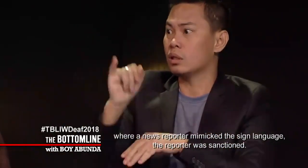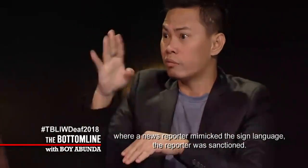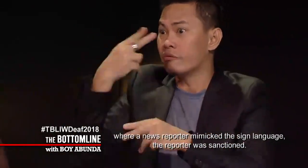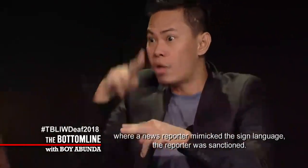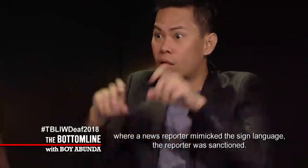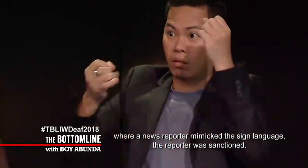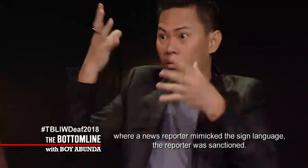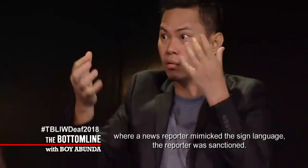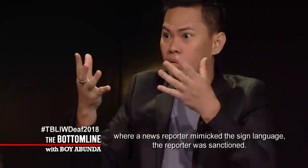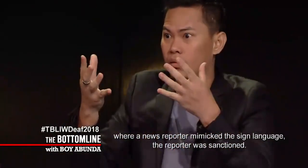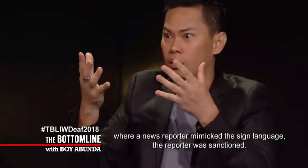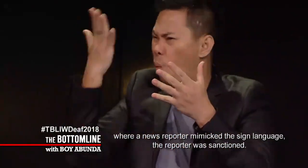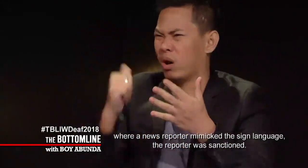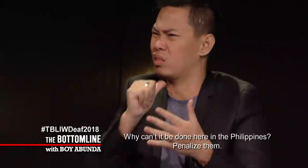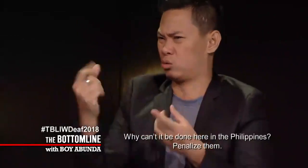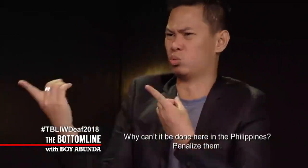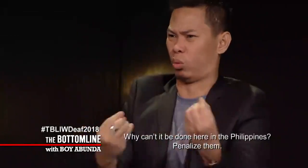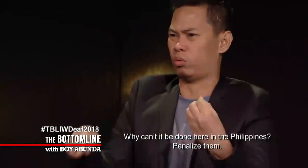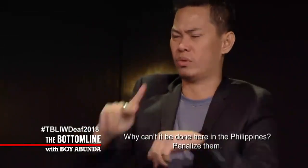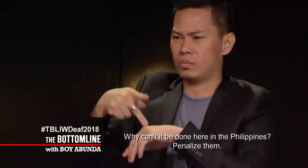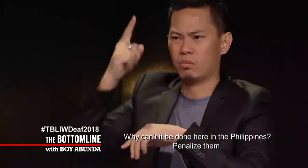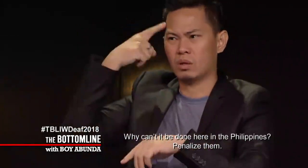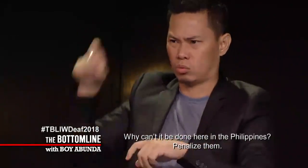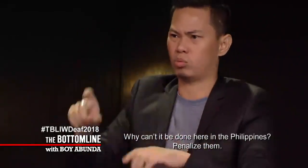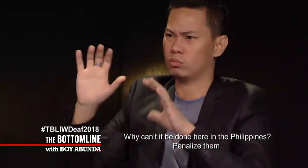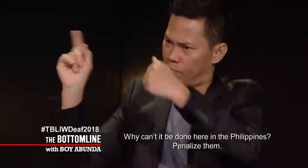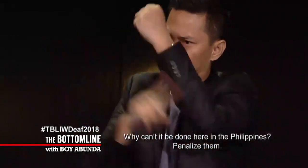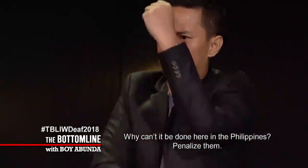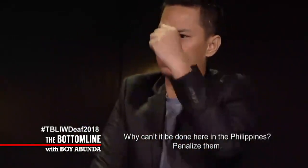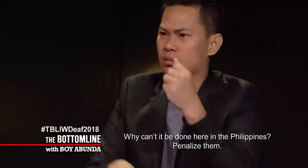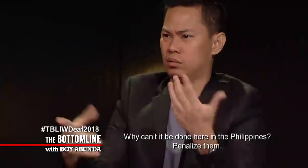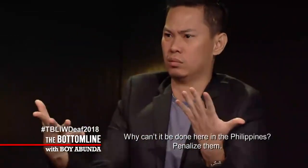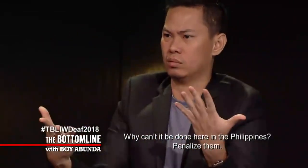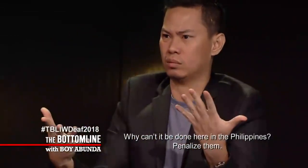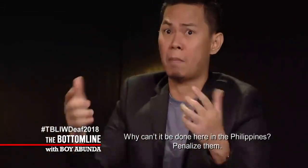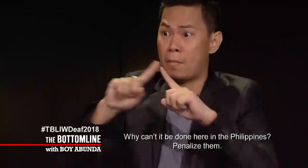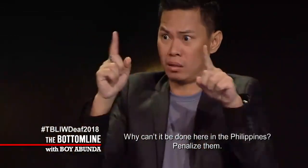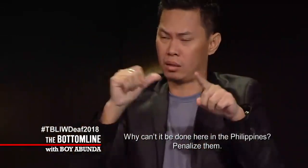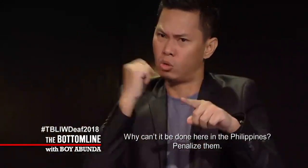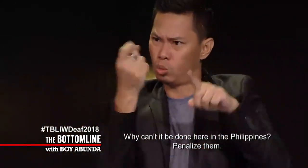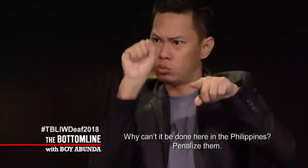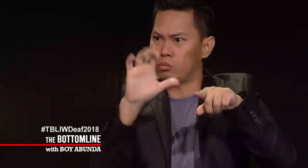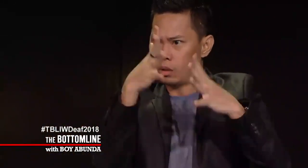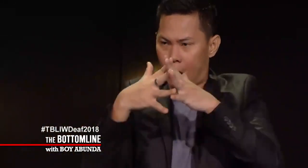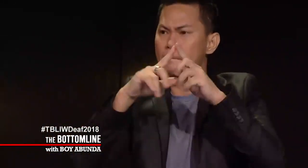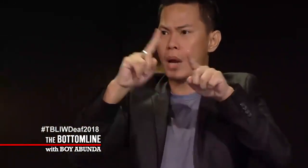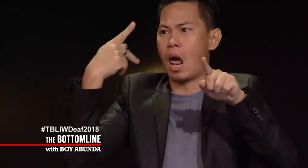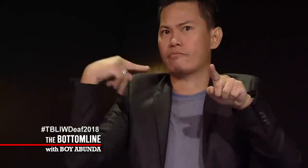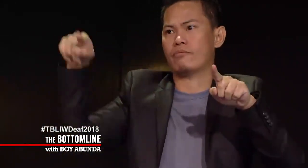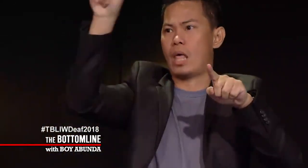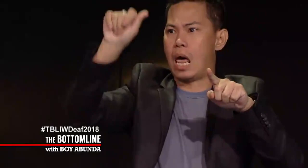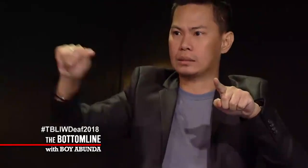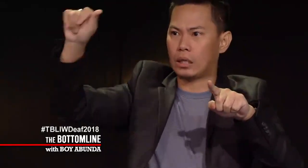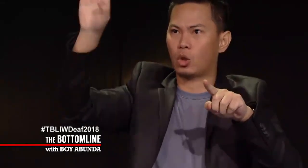hinuli siya, pinarusahan. Bakit di pwedeng mangyari ito sa Pilipinas? We penalize them.